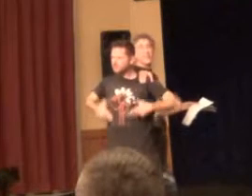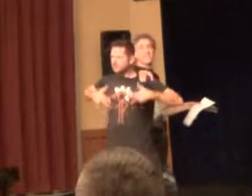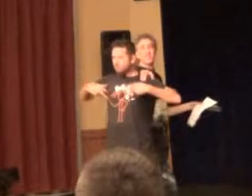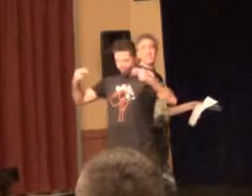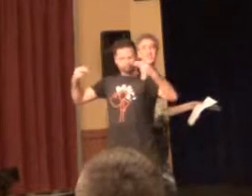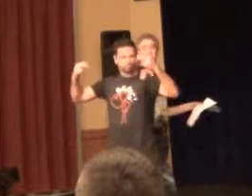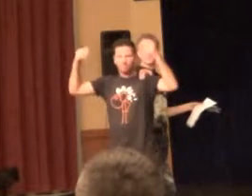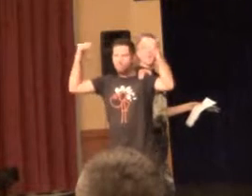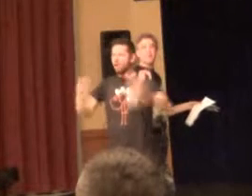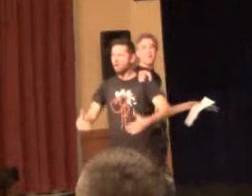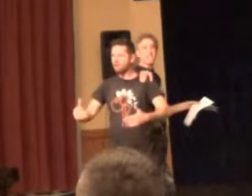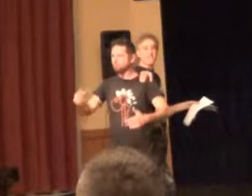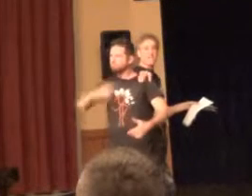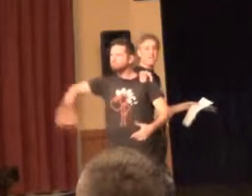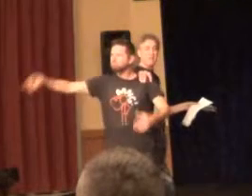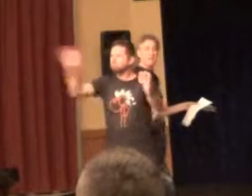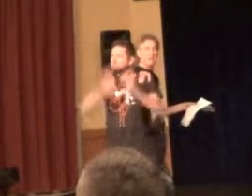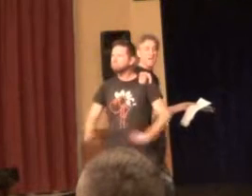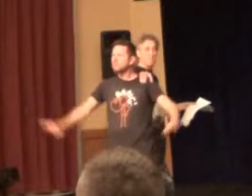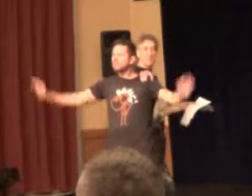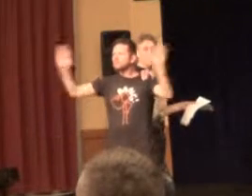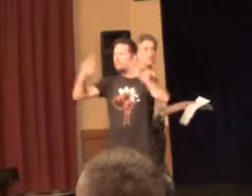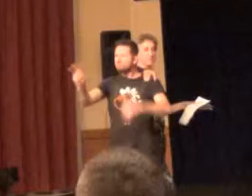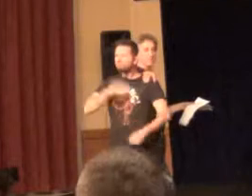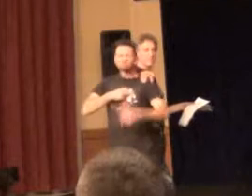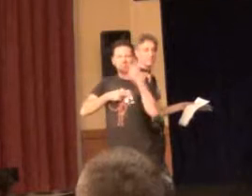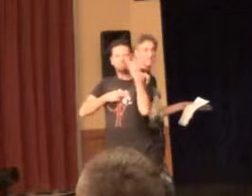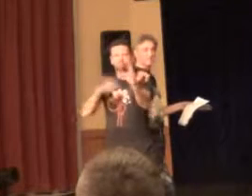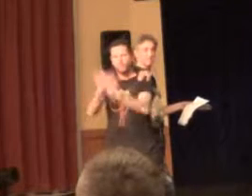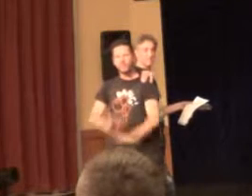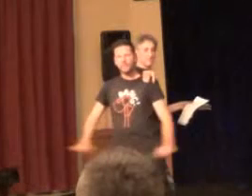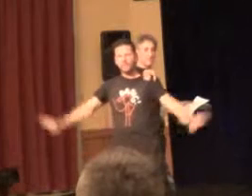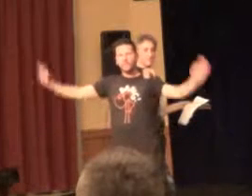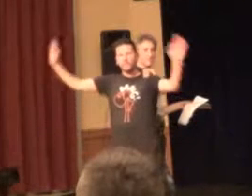Et personne n'appartient à personne.